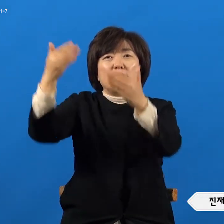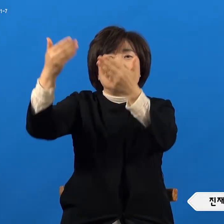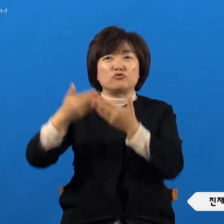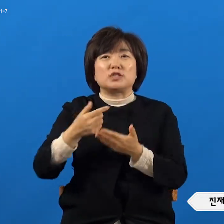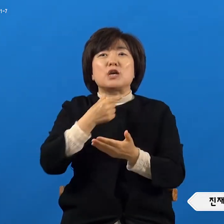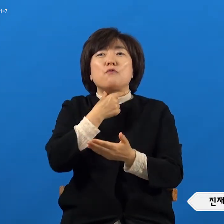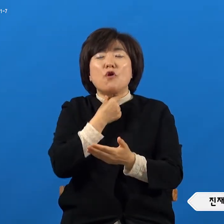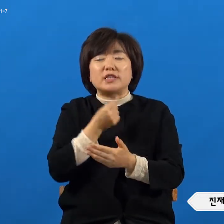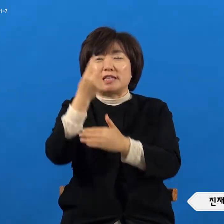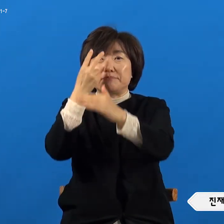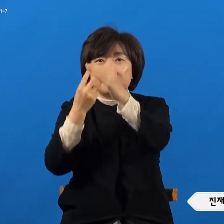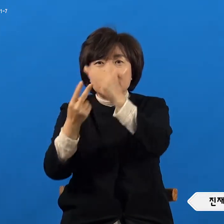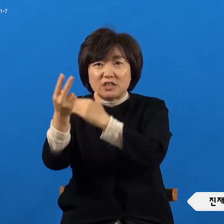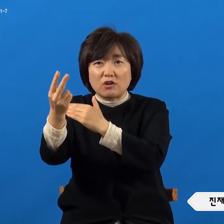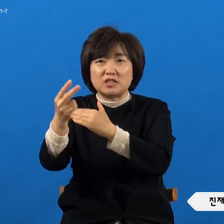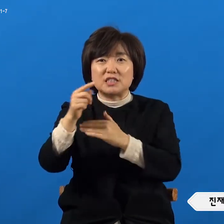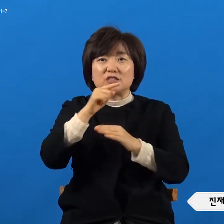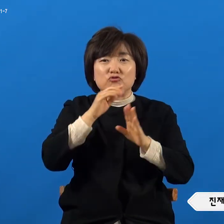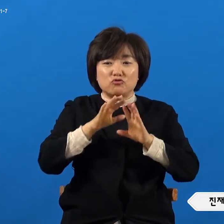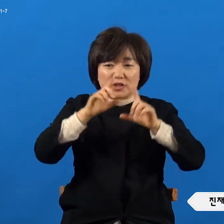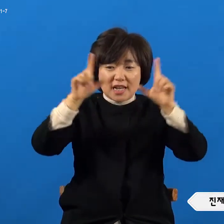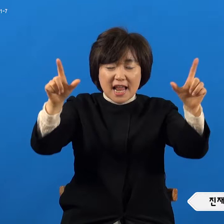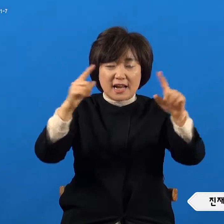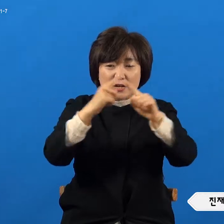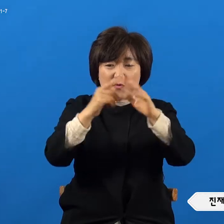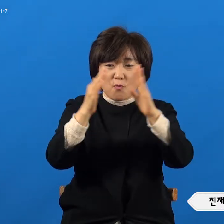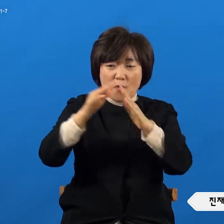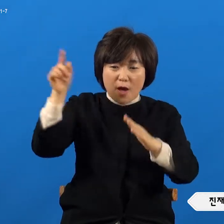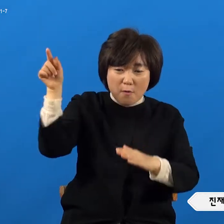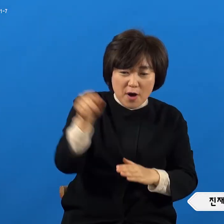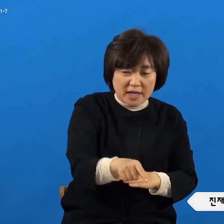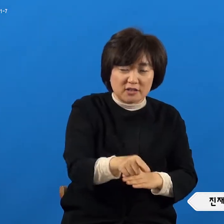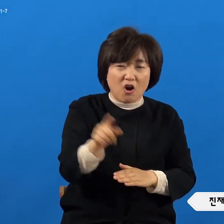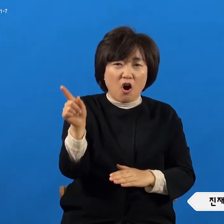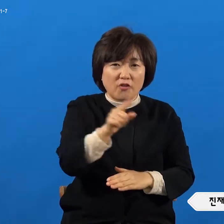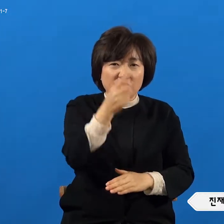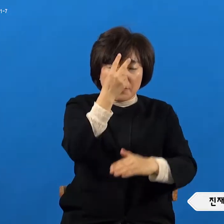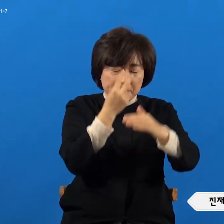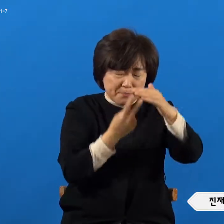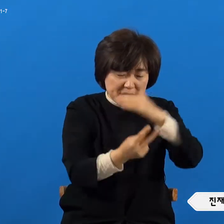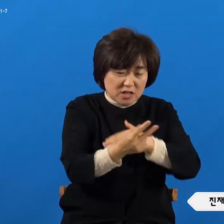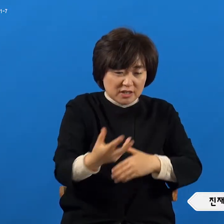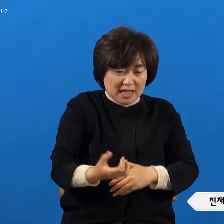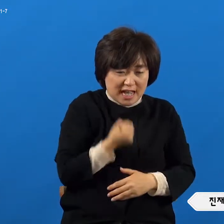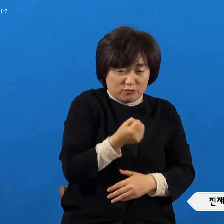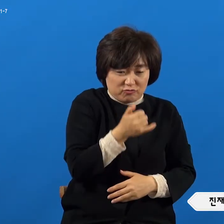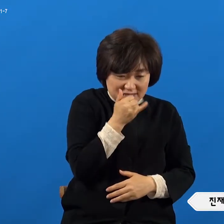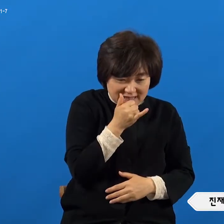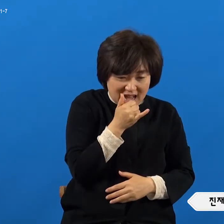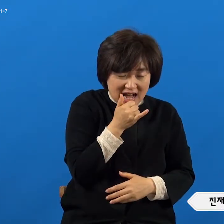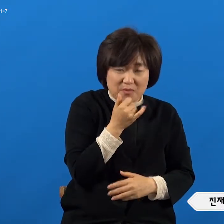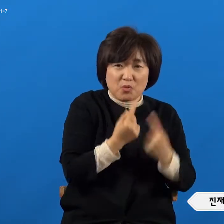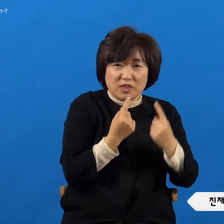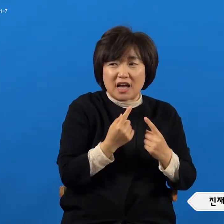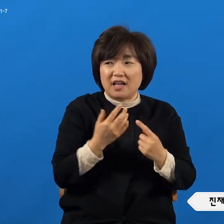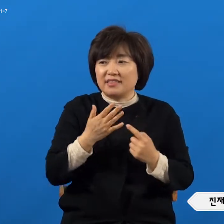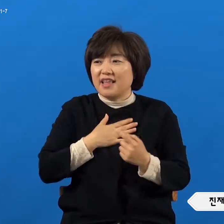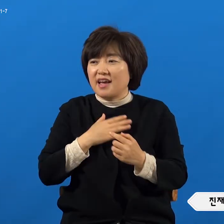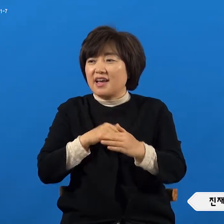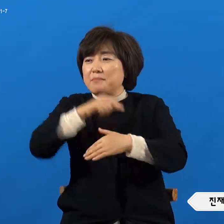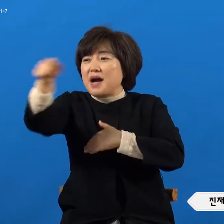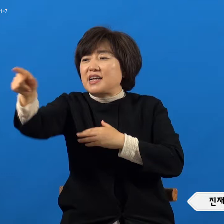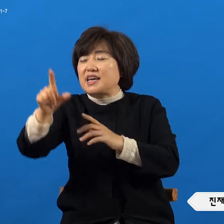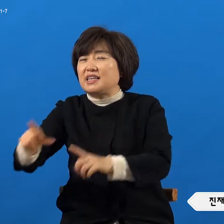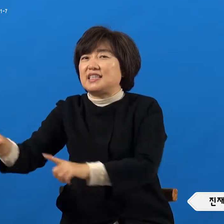원하시는 비전은 주일날 교회에 와서 어떤 비전을 가지고 있냐가 아니라 나의 삶의 현장에서,